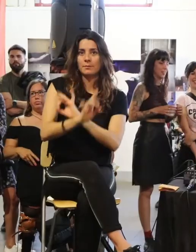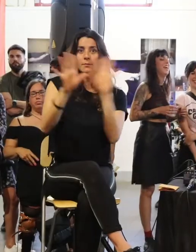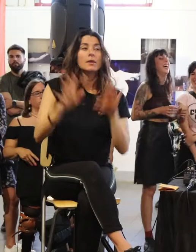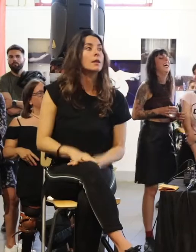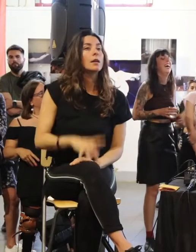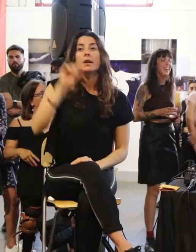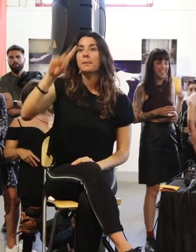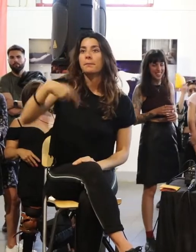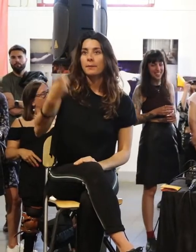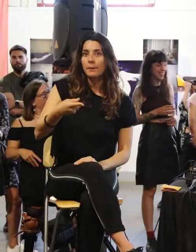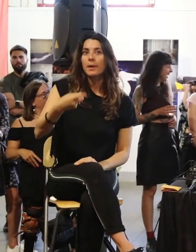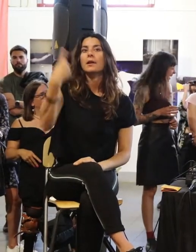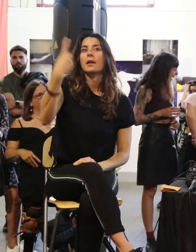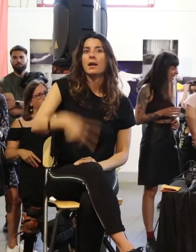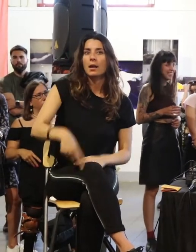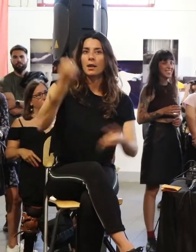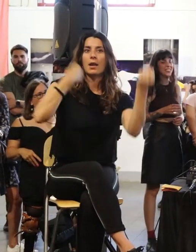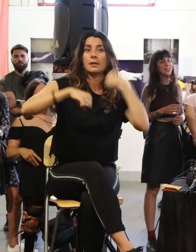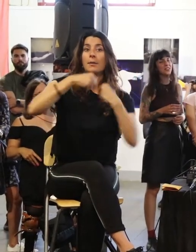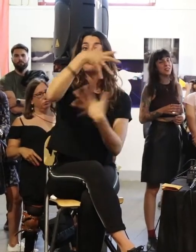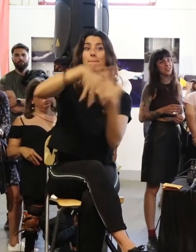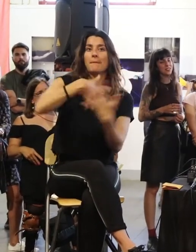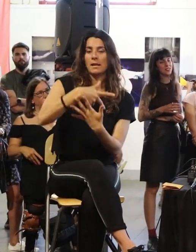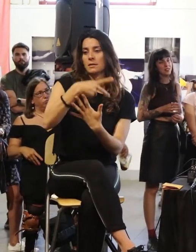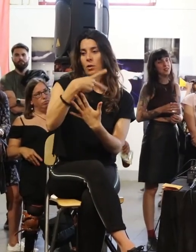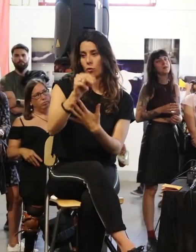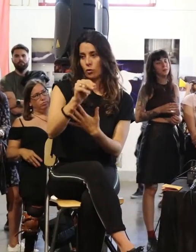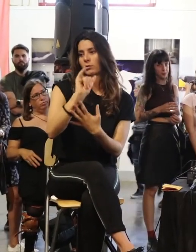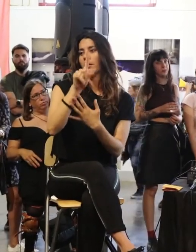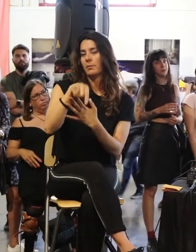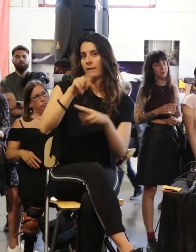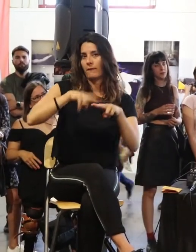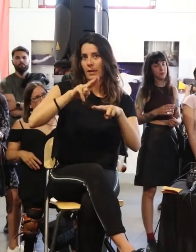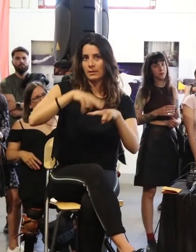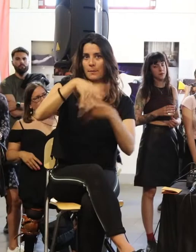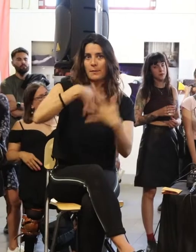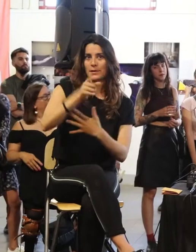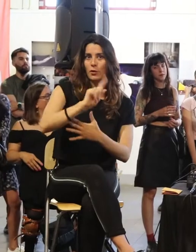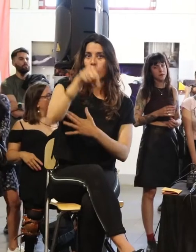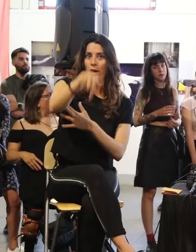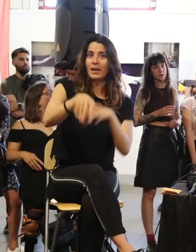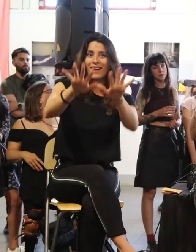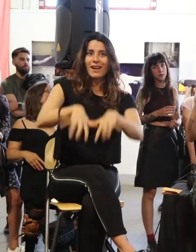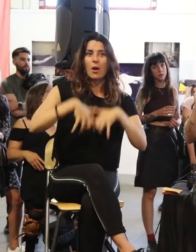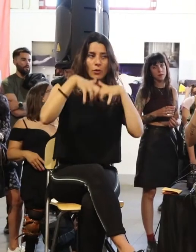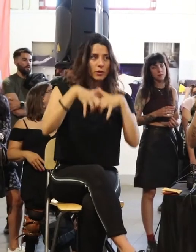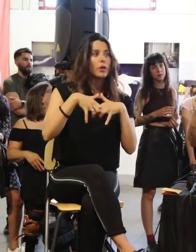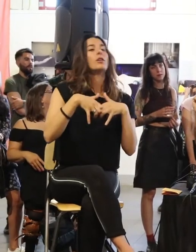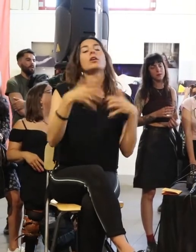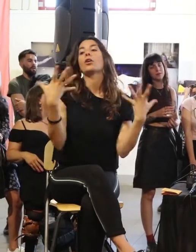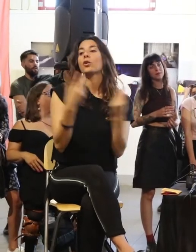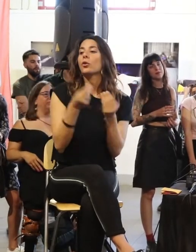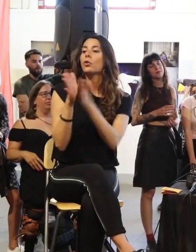Mañana hay actividad no mixta y fiesta no mixta, todo en el auditorio, con las compañeras de la sala y el Centro de Documentación de